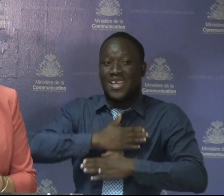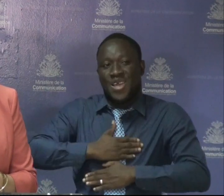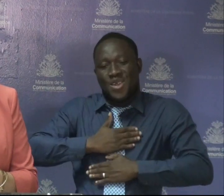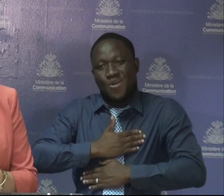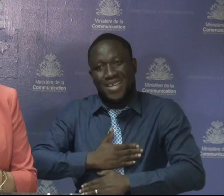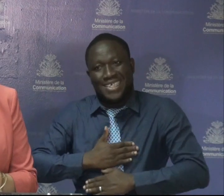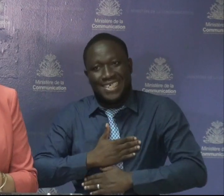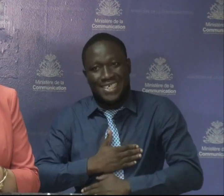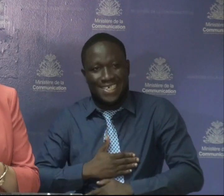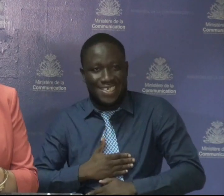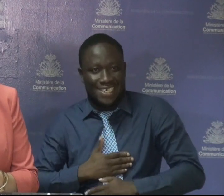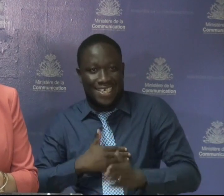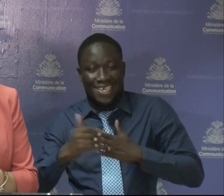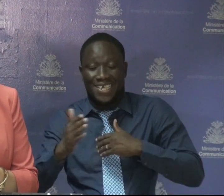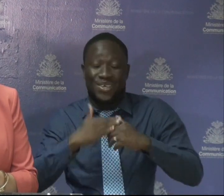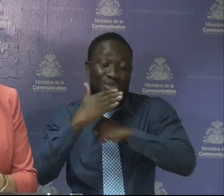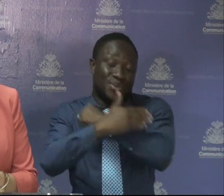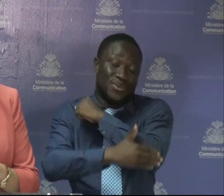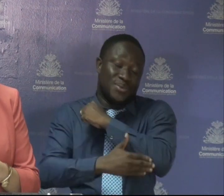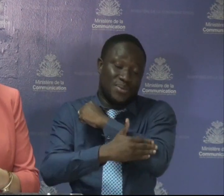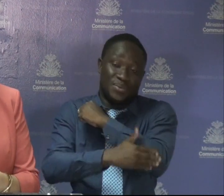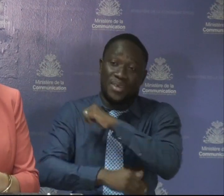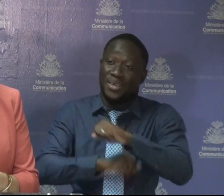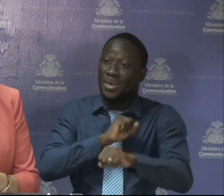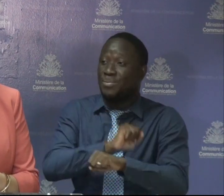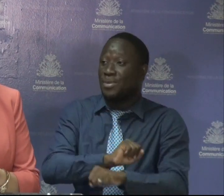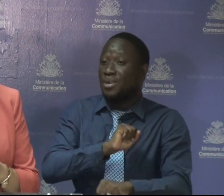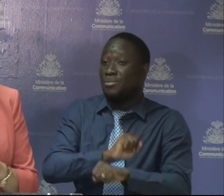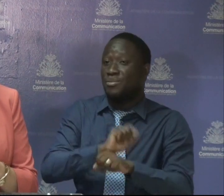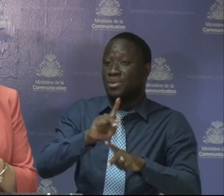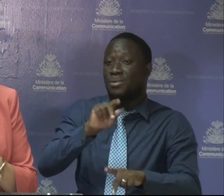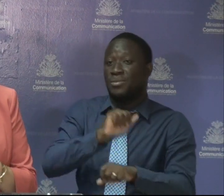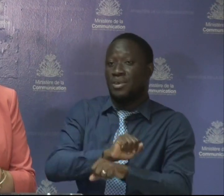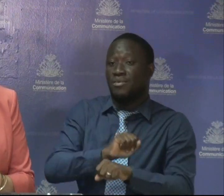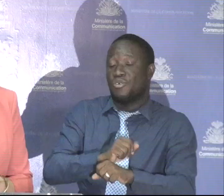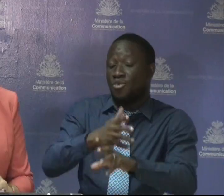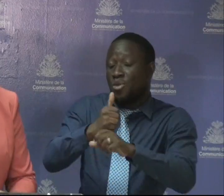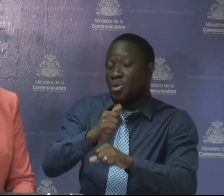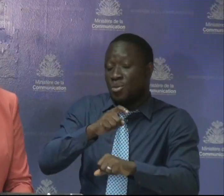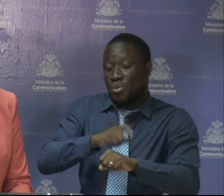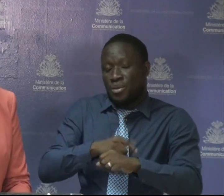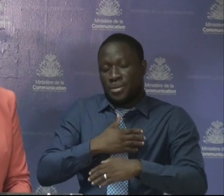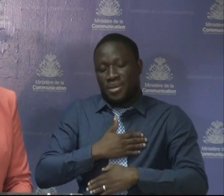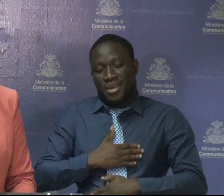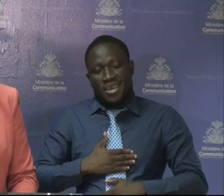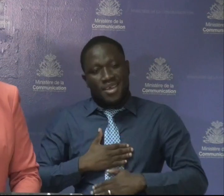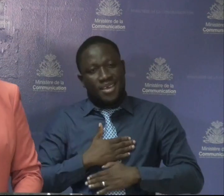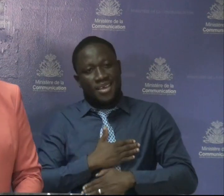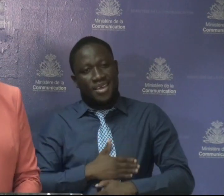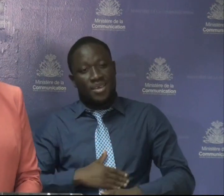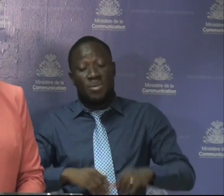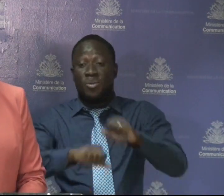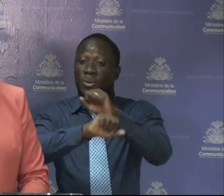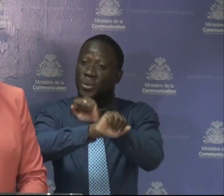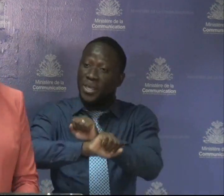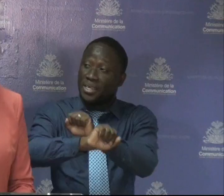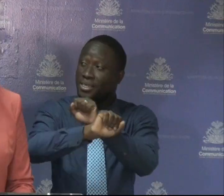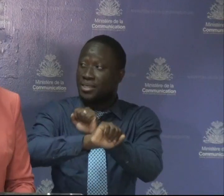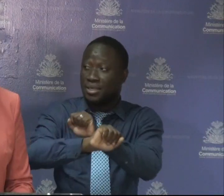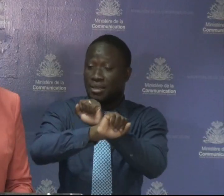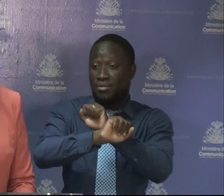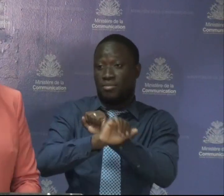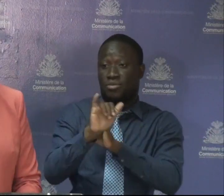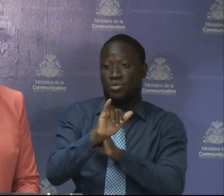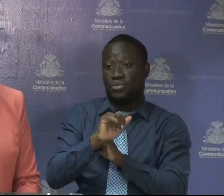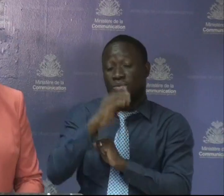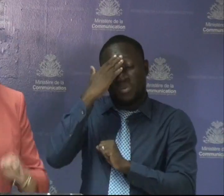que, quel que soit pays, quel que soit monde qui travaille, ouvrez pas son petit temps, et même le noté esclave tout. Nous sommes